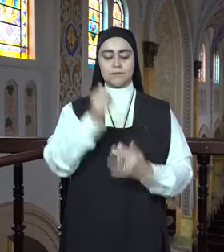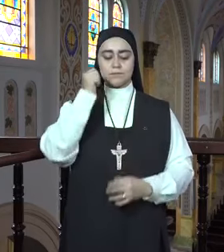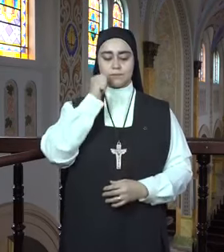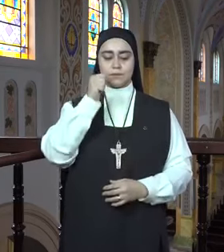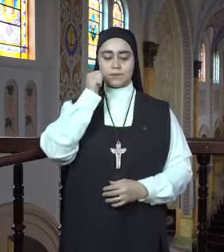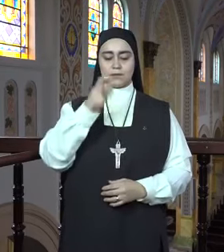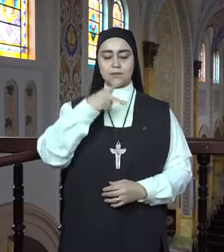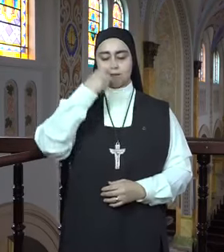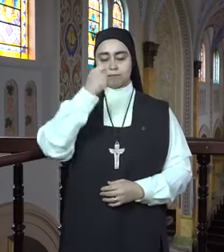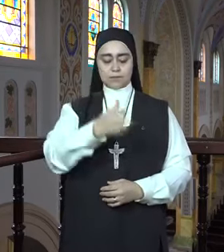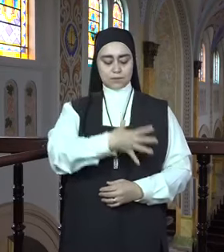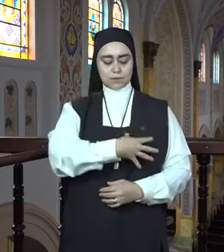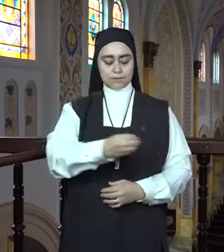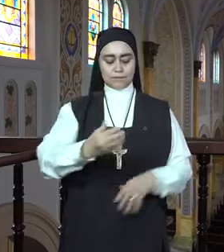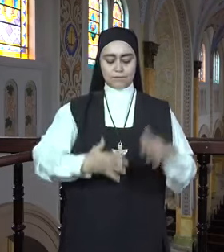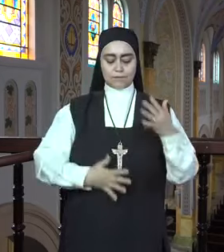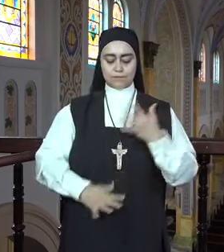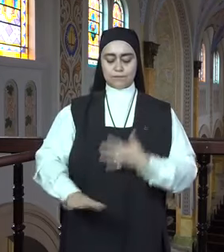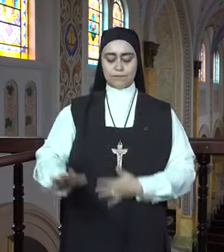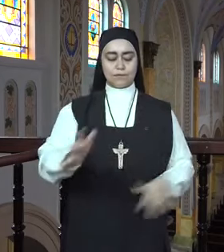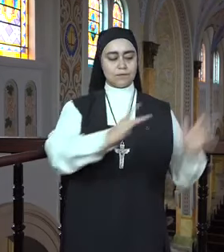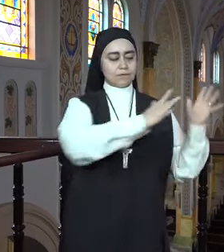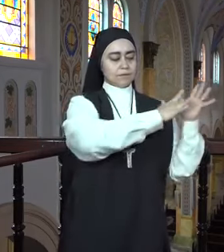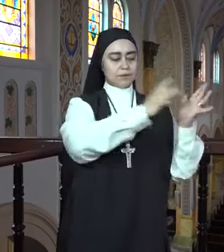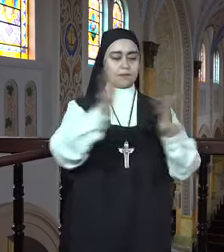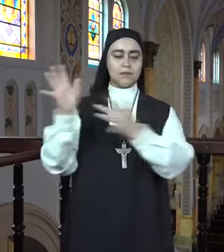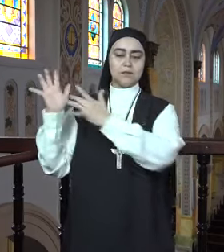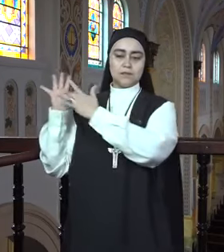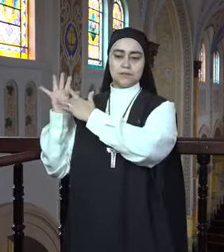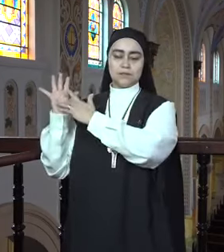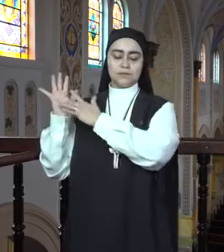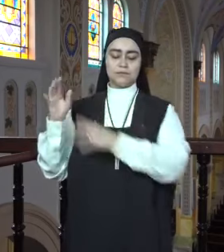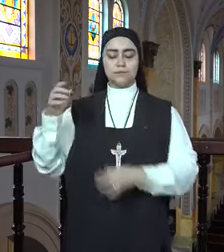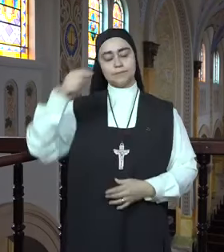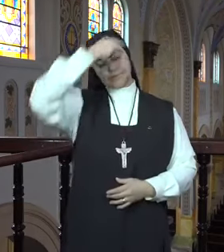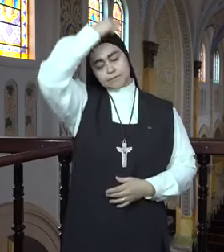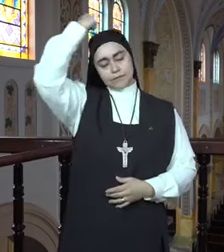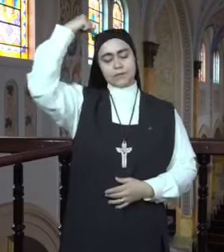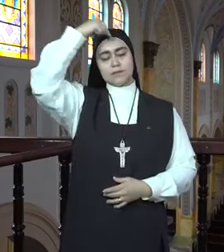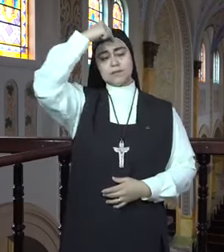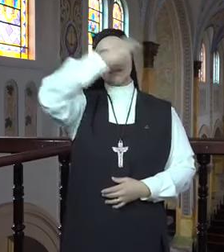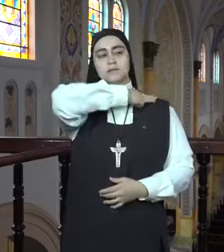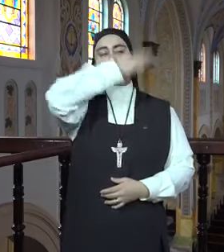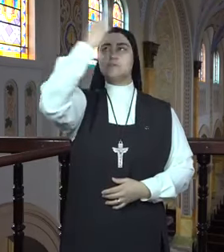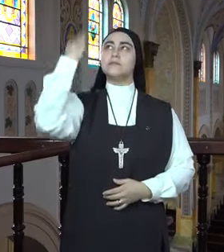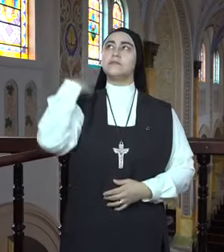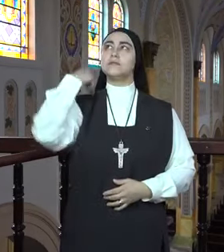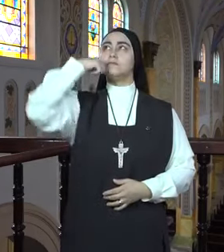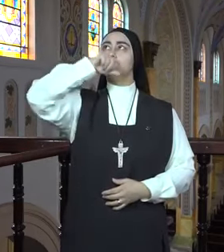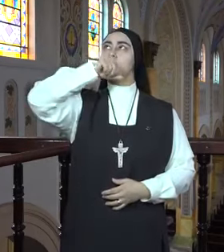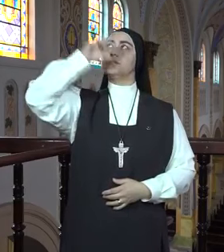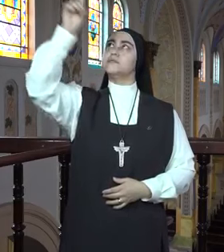entre as mulheres, e bendito é o fruto do vosso ventre, Jesus. Santa Maria, Mãe de